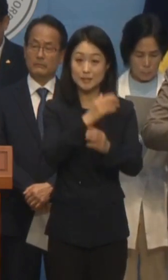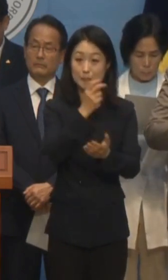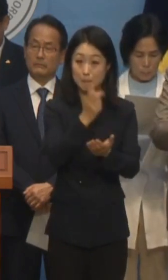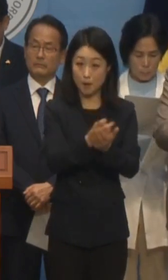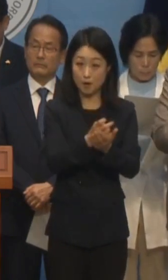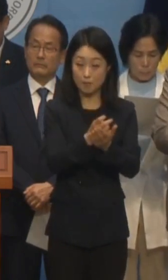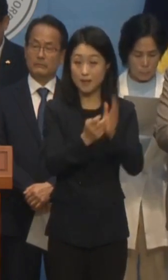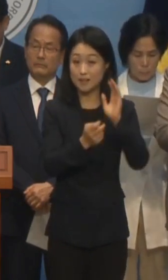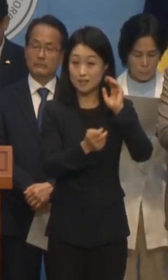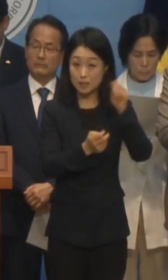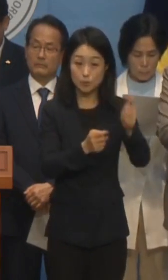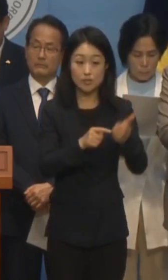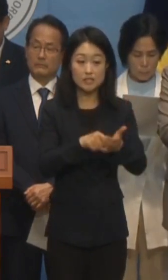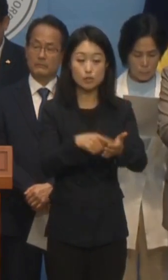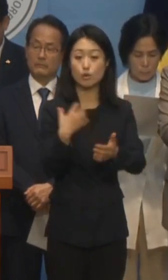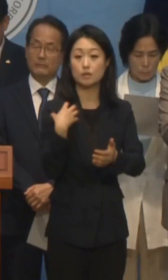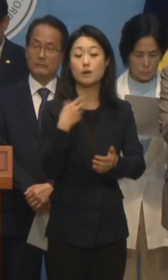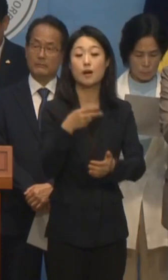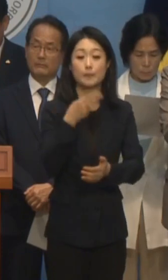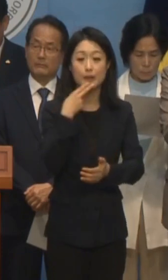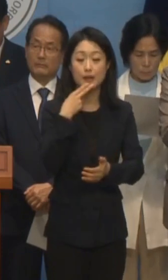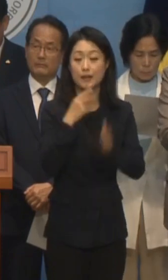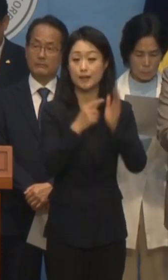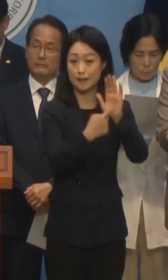않는다고 명시했습니다.